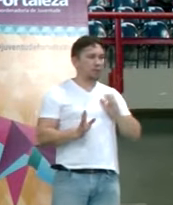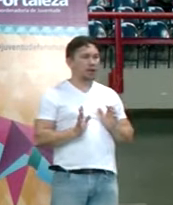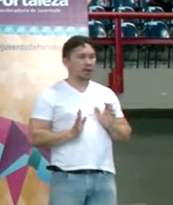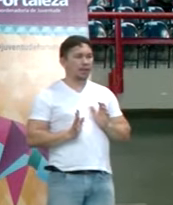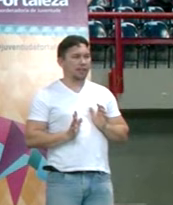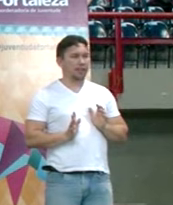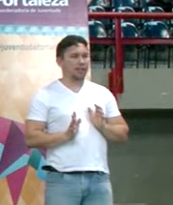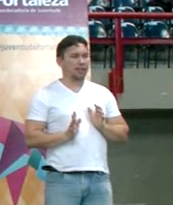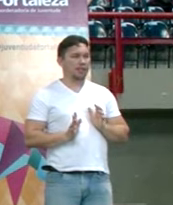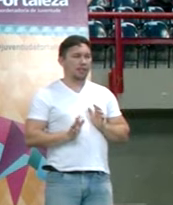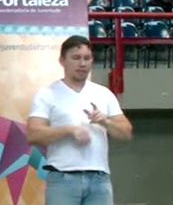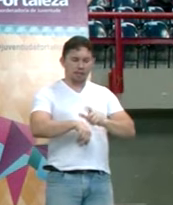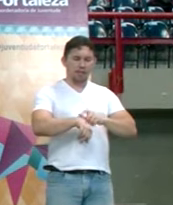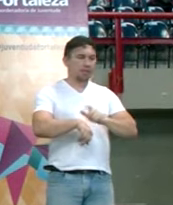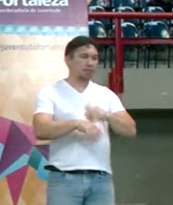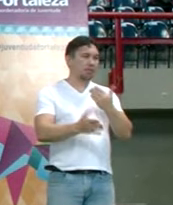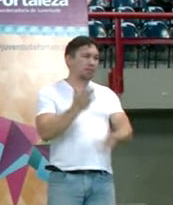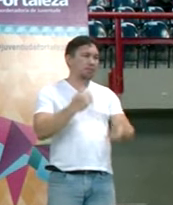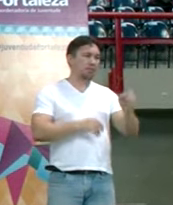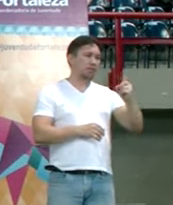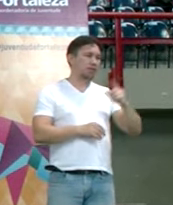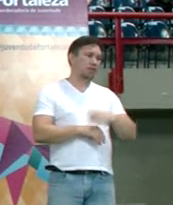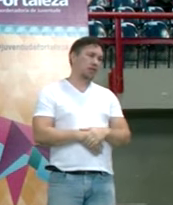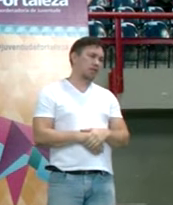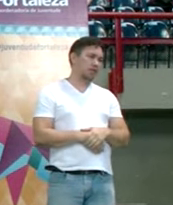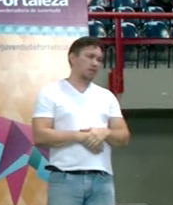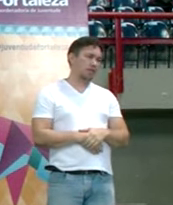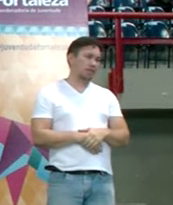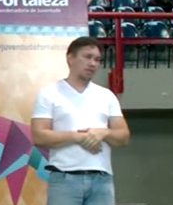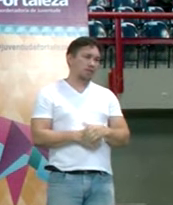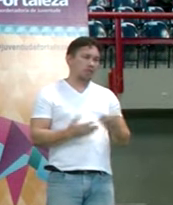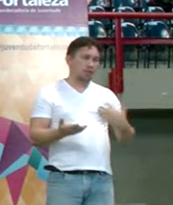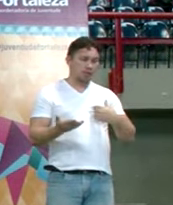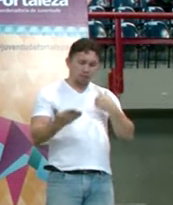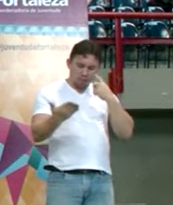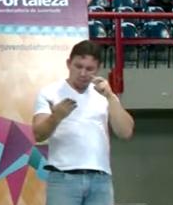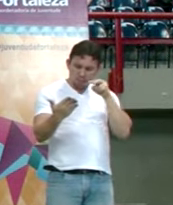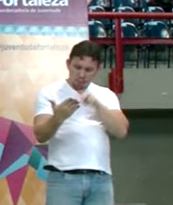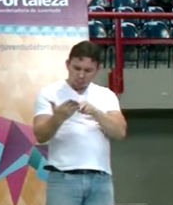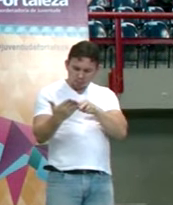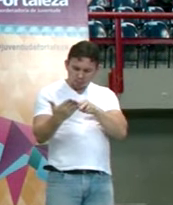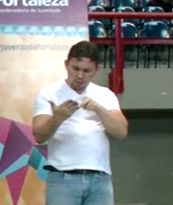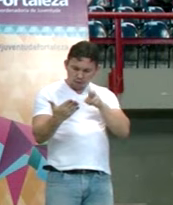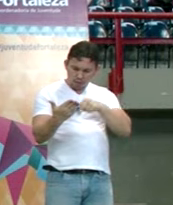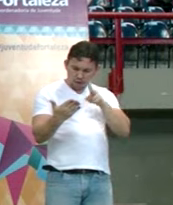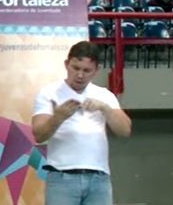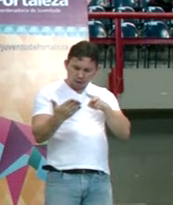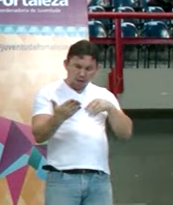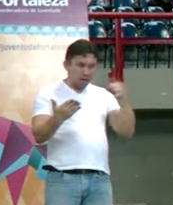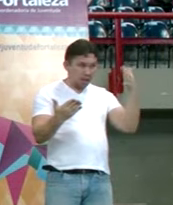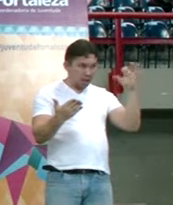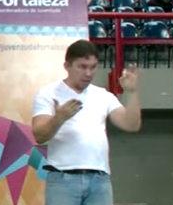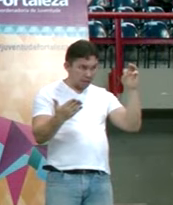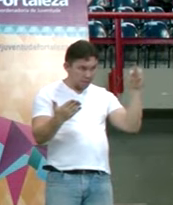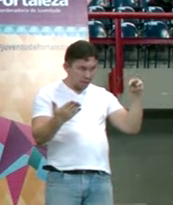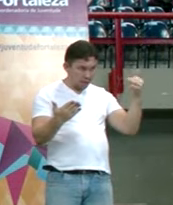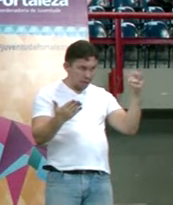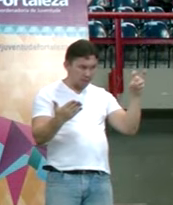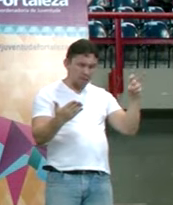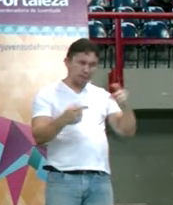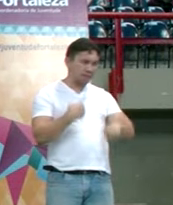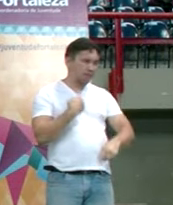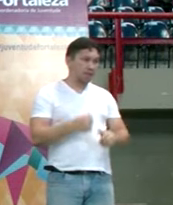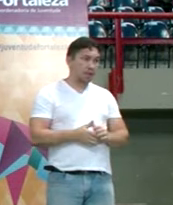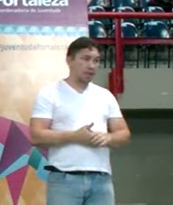olha só não perca tempo não tem uma questão sequer que vale a pena você gastar 10 ou 15 minutos